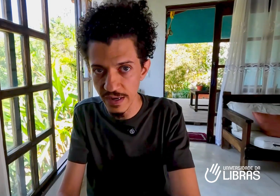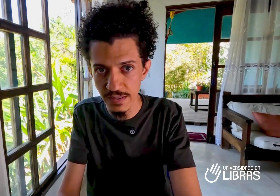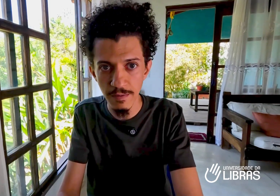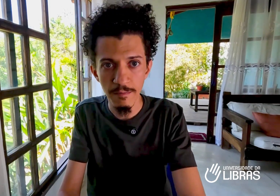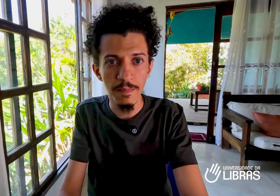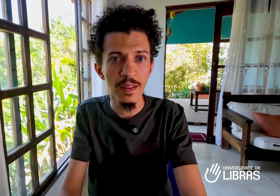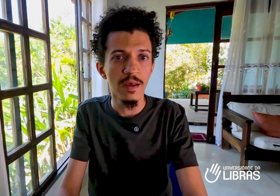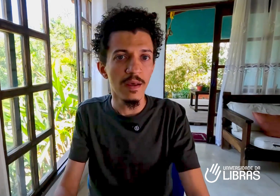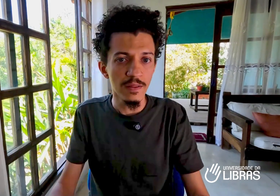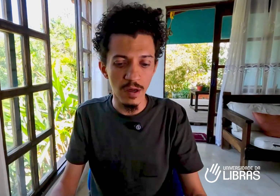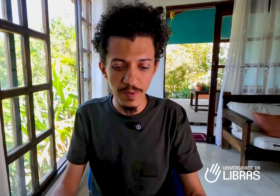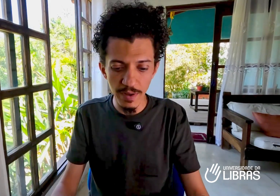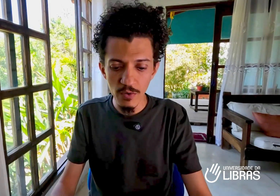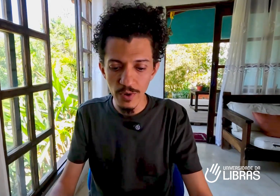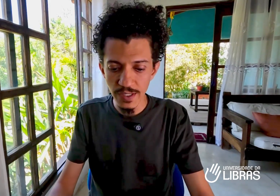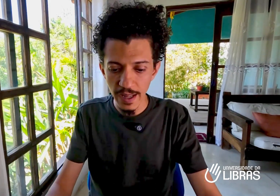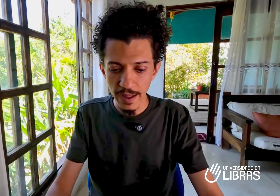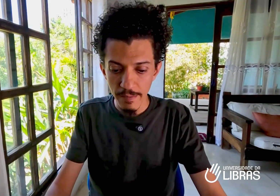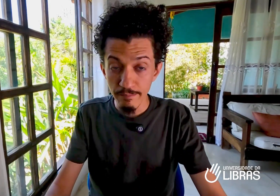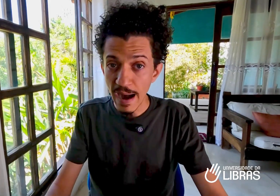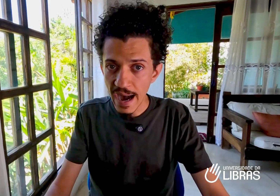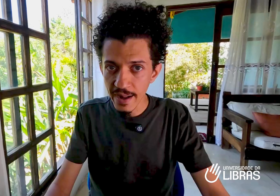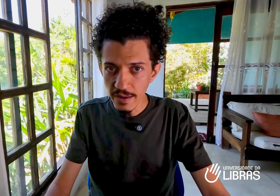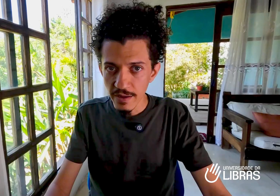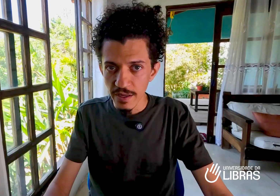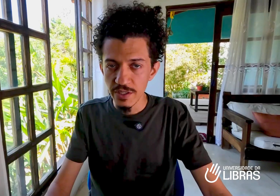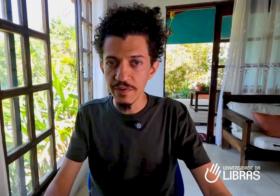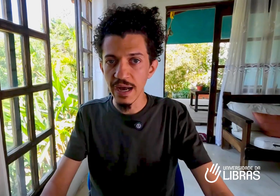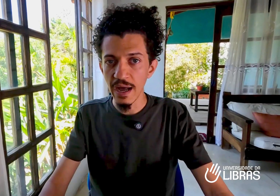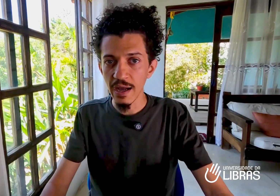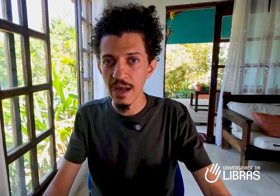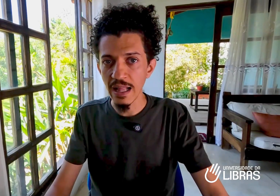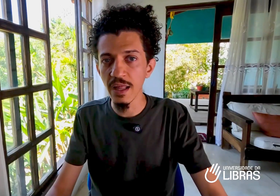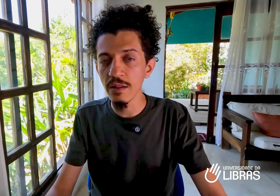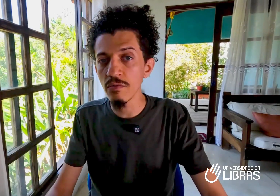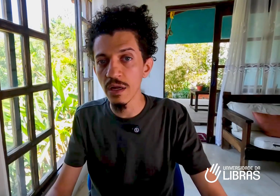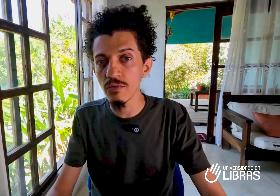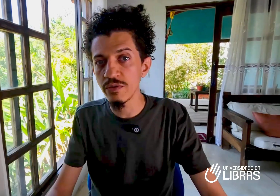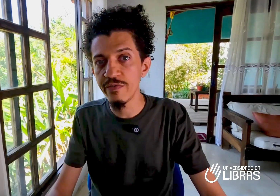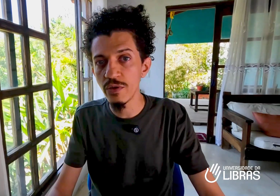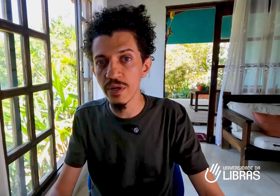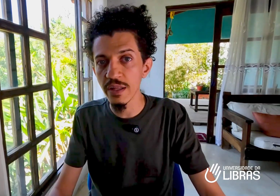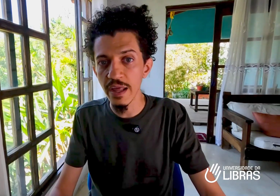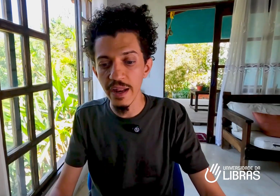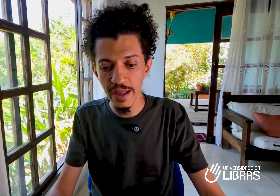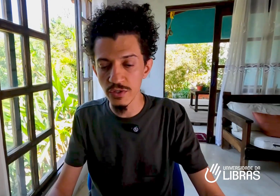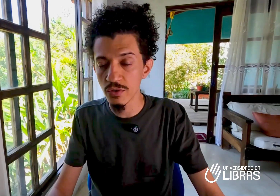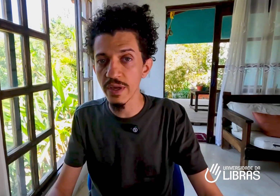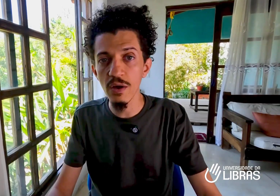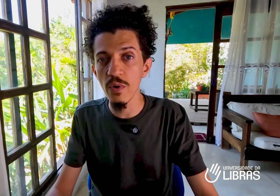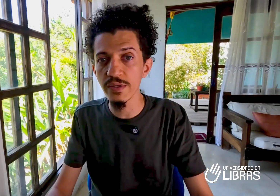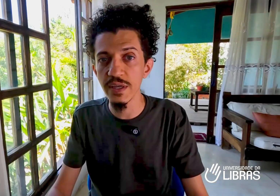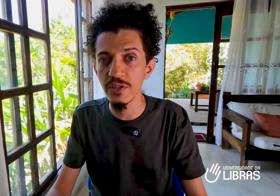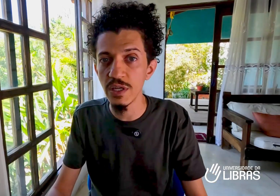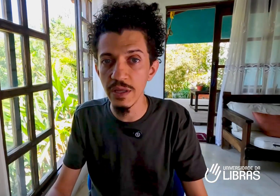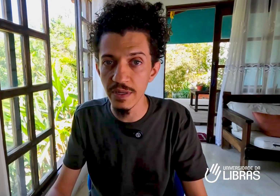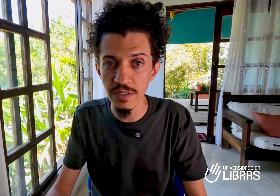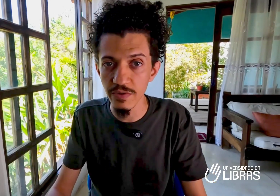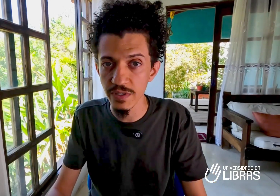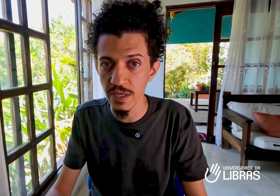faz. Então, a primeira coisa é, para de ficar catando um tanto de vídeo na internet de qualquer coisa aí de Libras que você